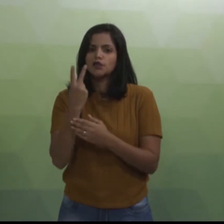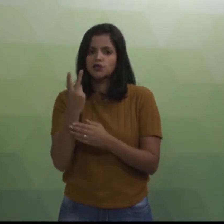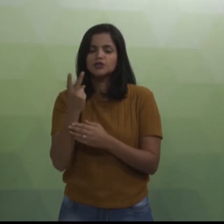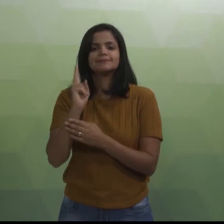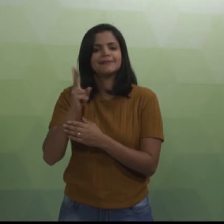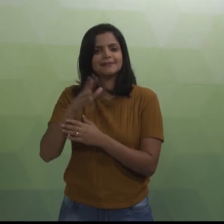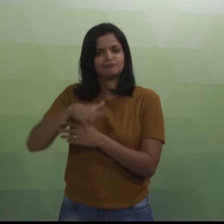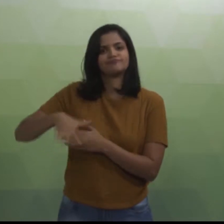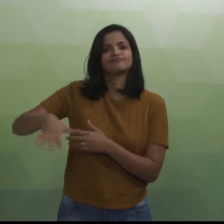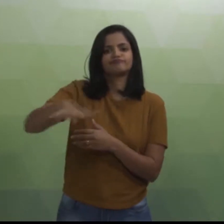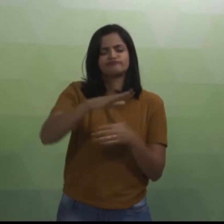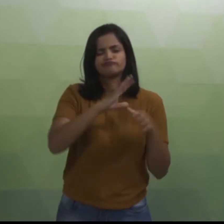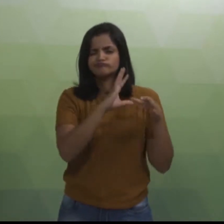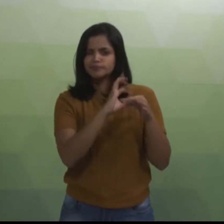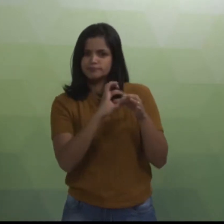espaço.